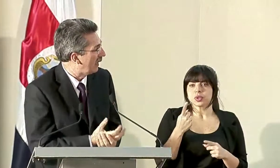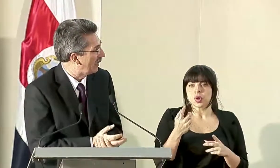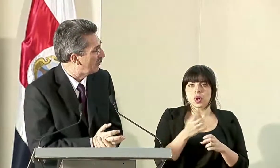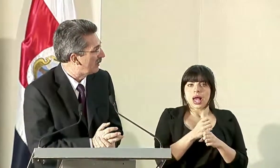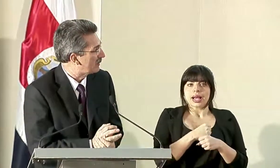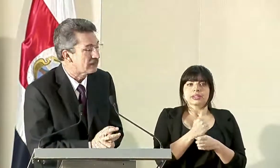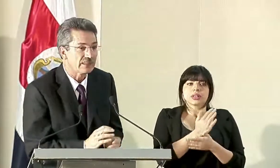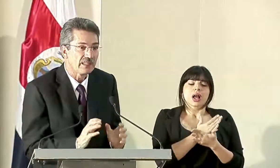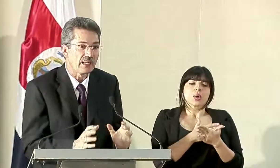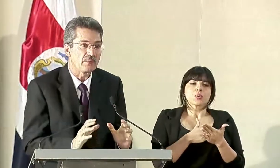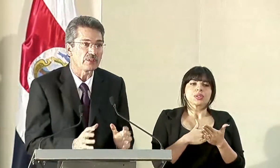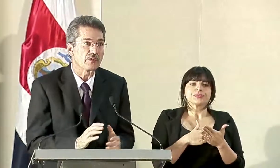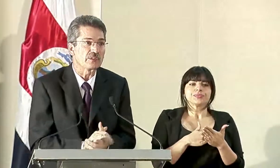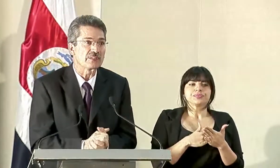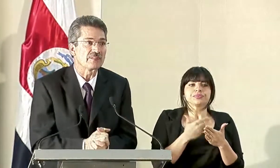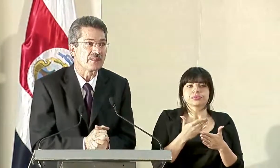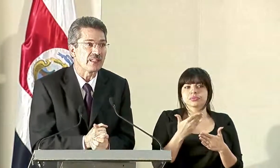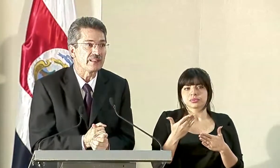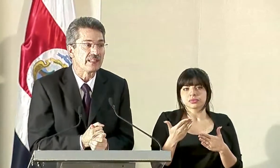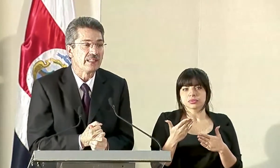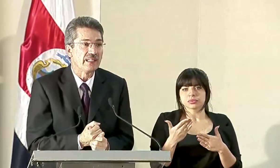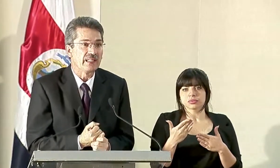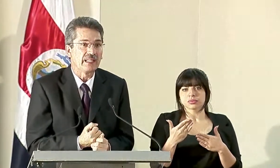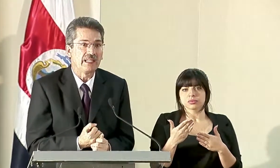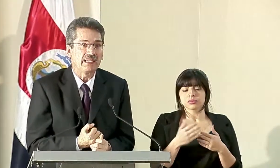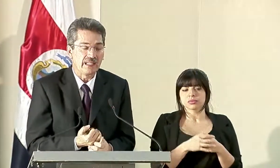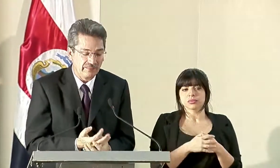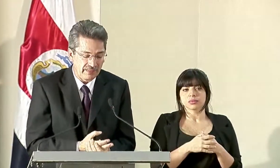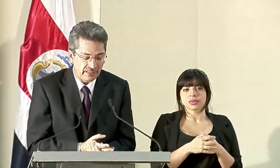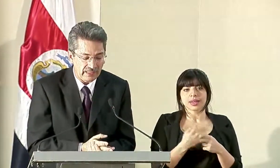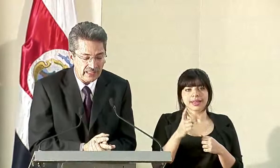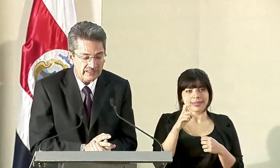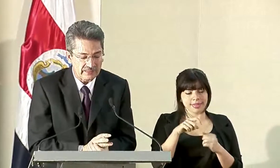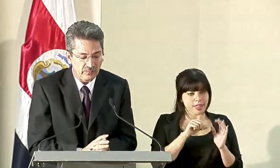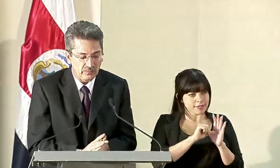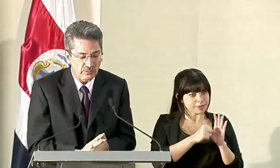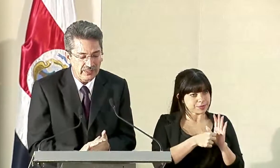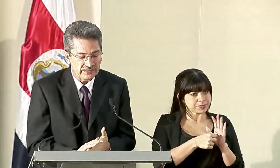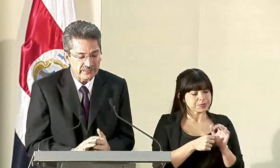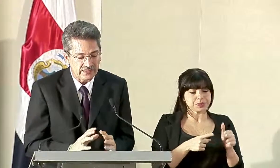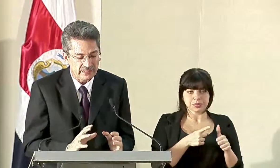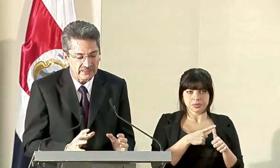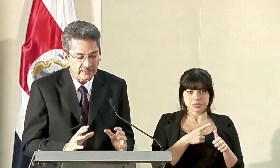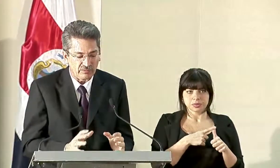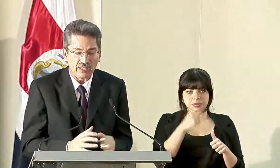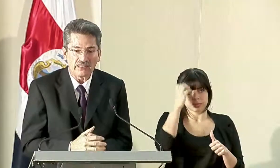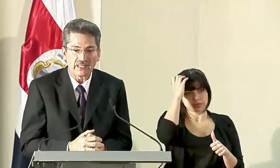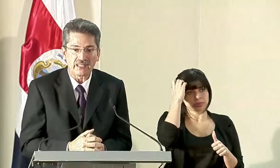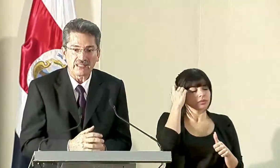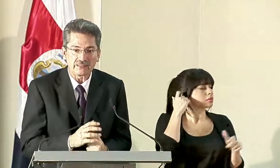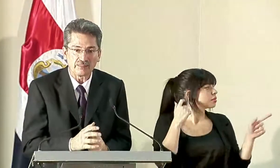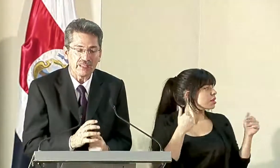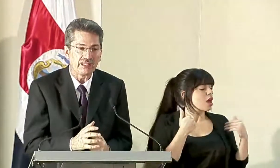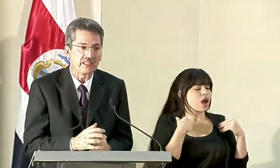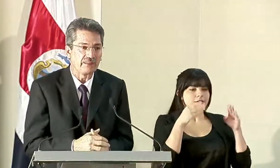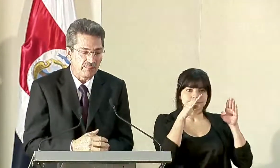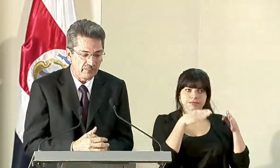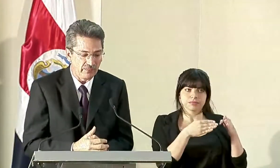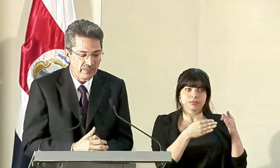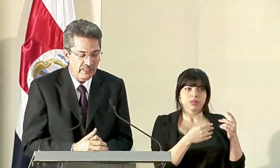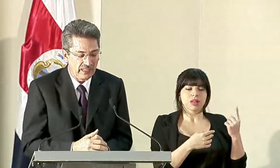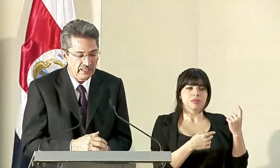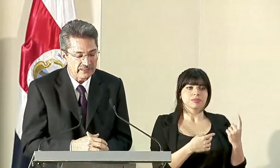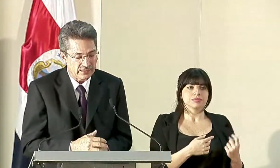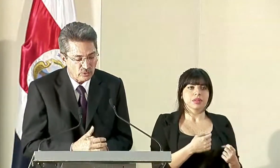hacer algunas cosas que deben recalcarse. Uno es, está focalizada las pérdidas de